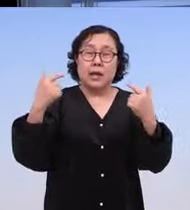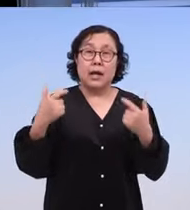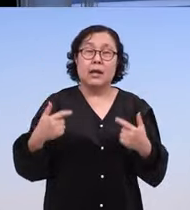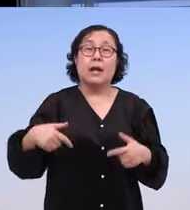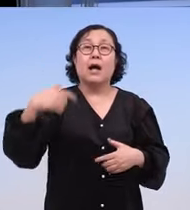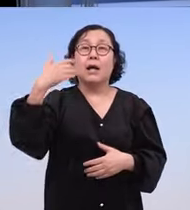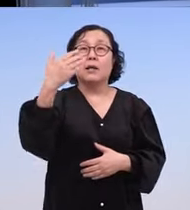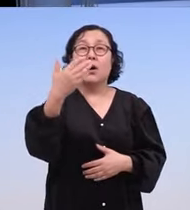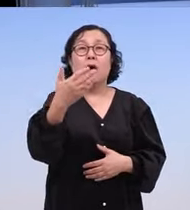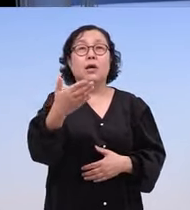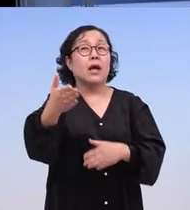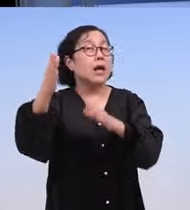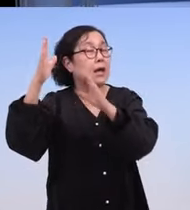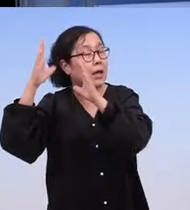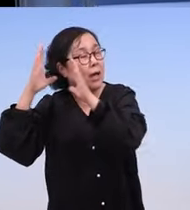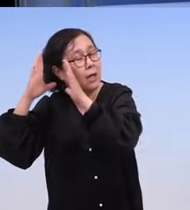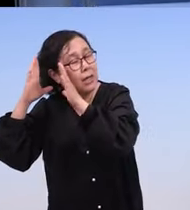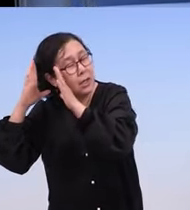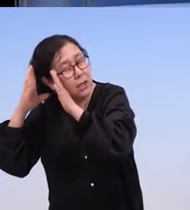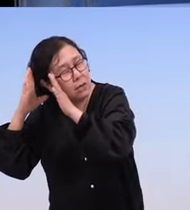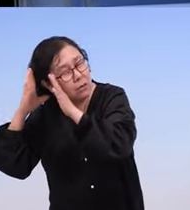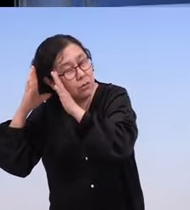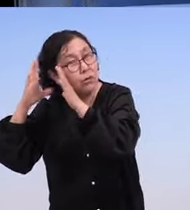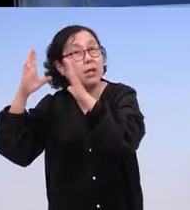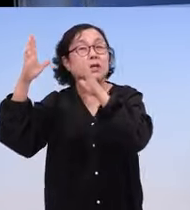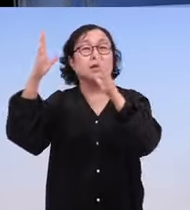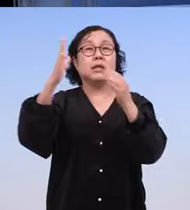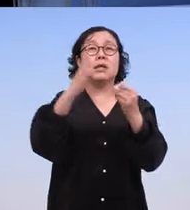언제나 너에게 기울이시니